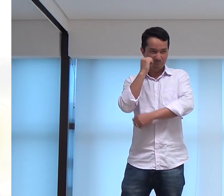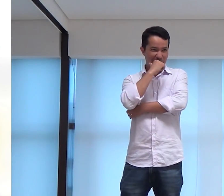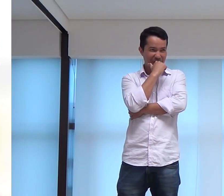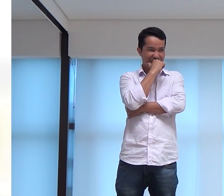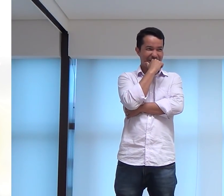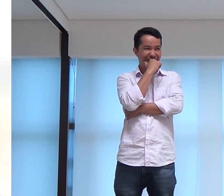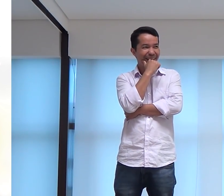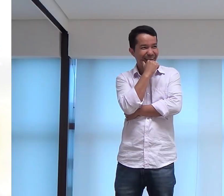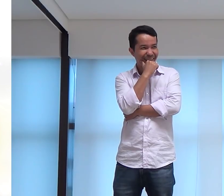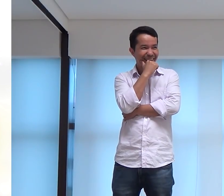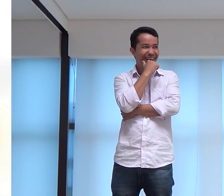Nossa, né?